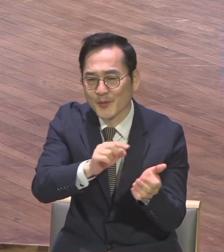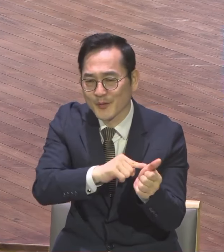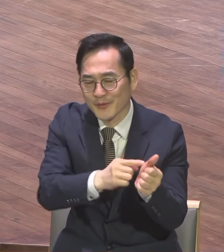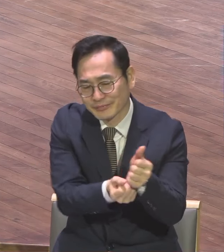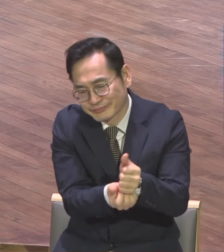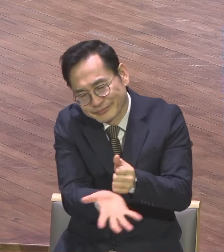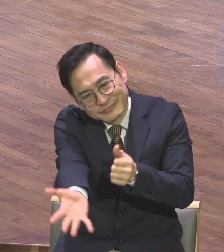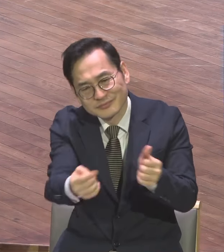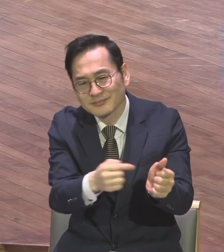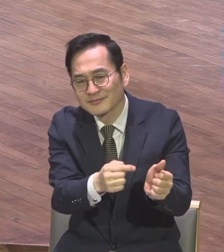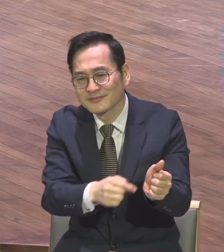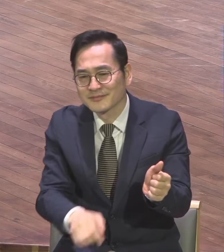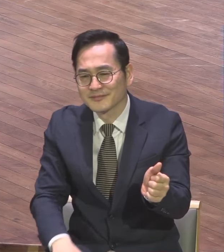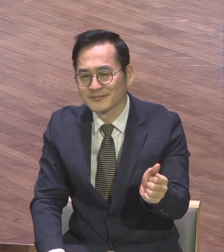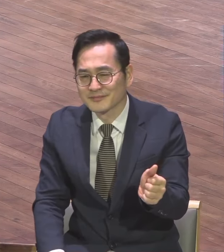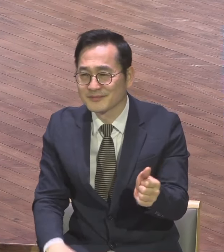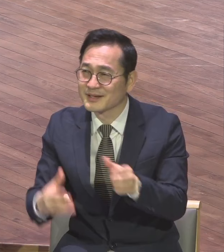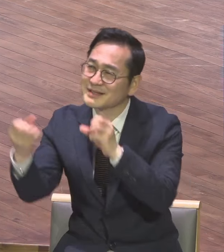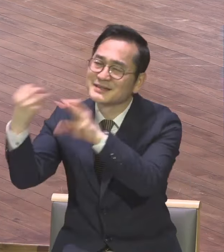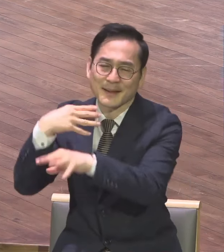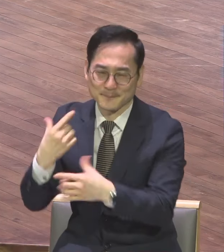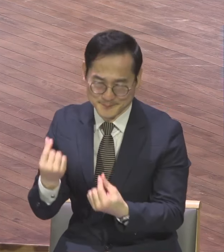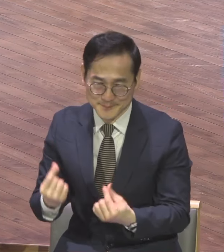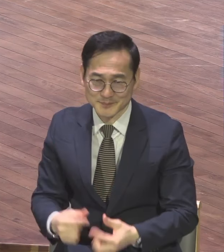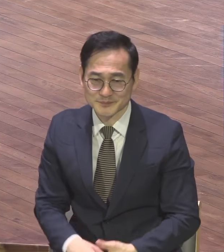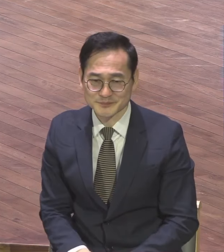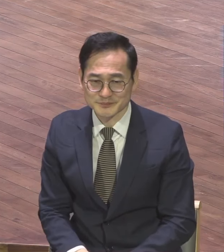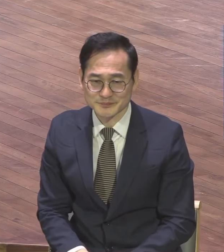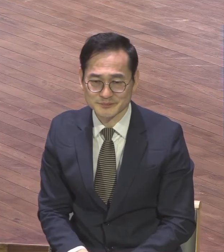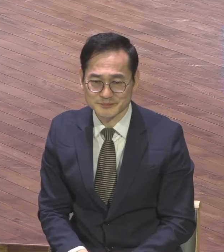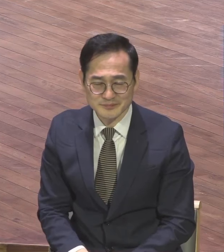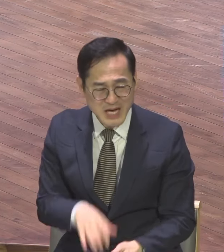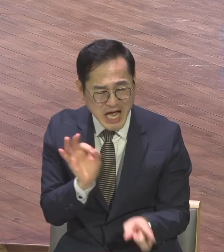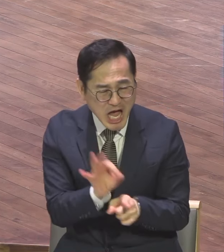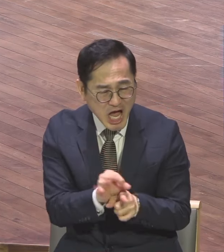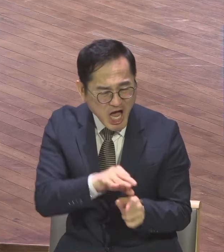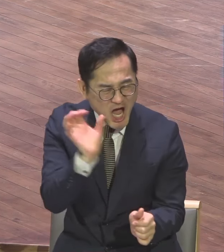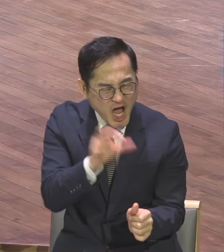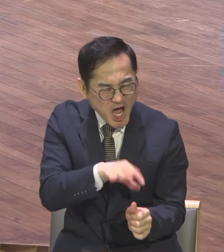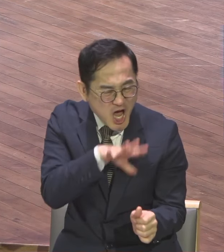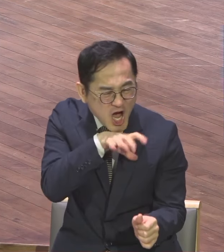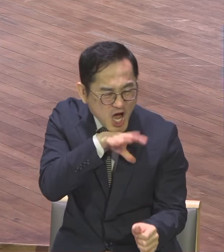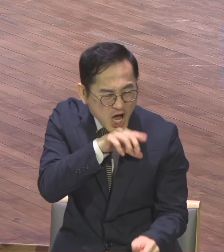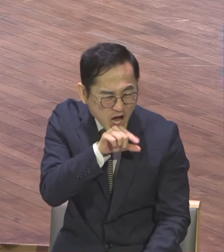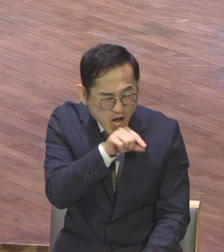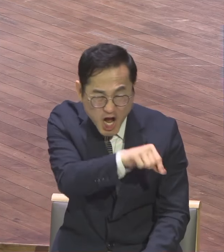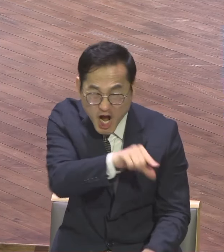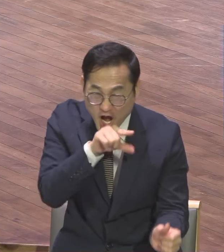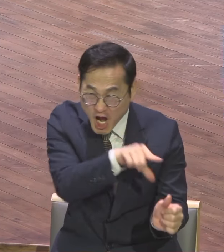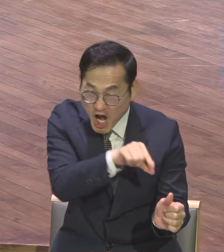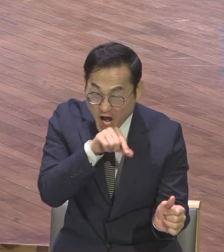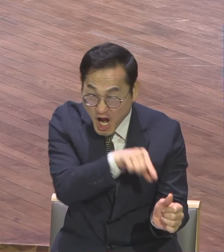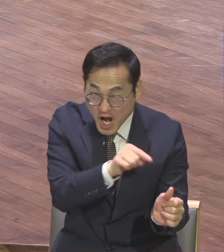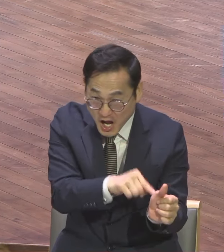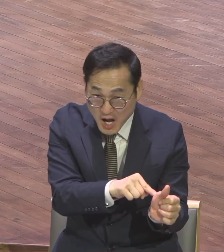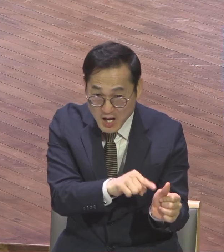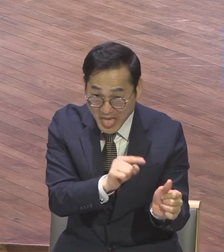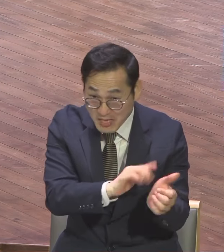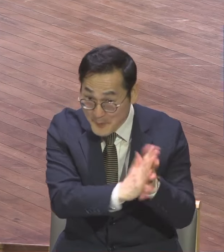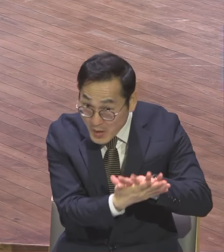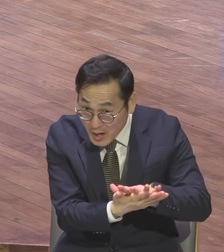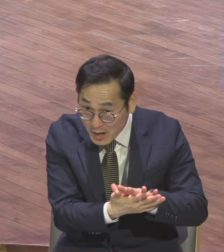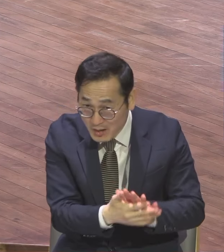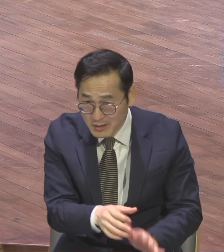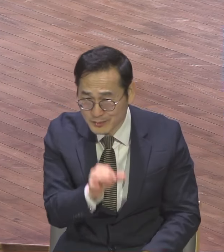여러분의 잔소리로는 절대로 자녀 바꿀 수 없습니다. 그 잔소리, 여러분의 기도,